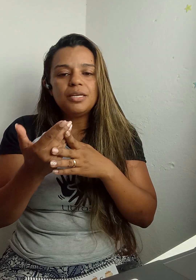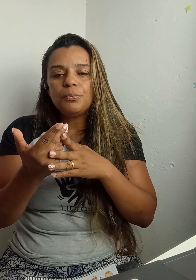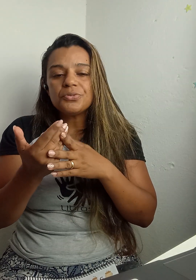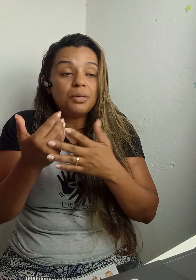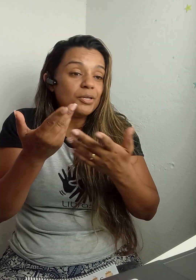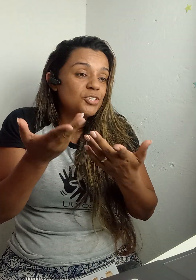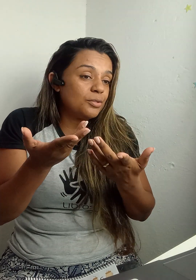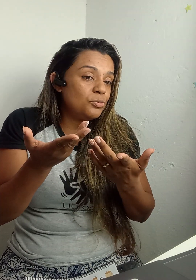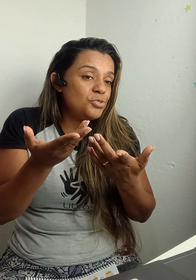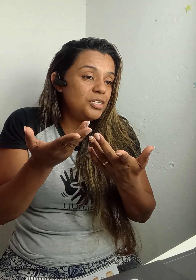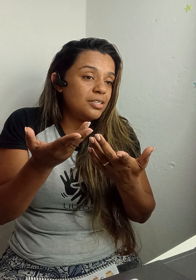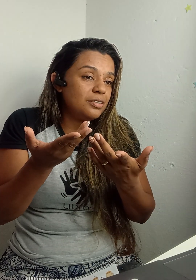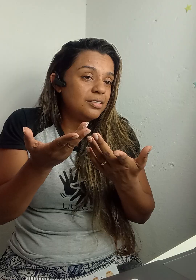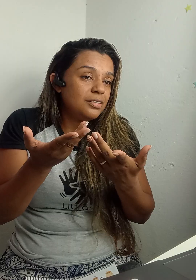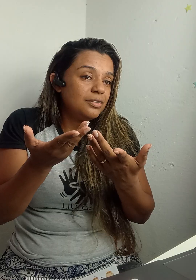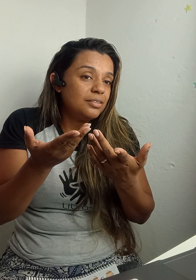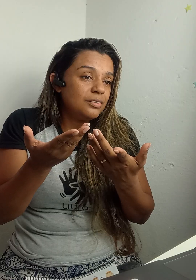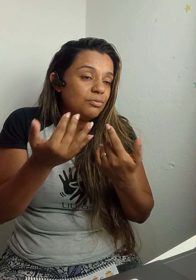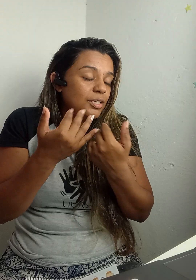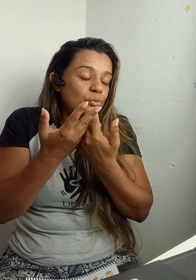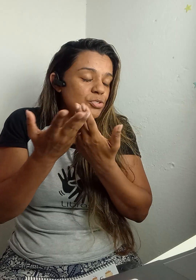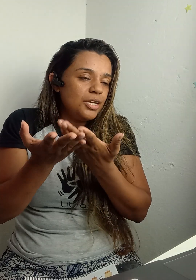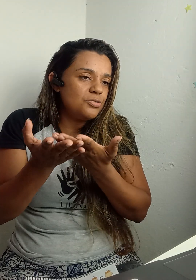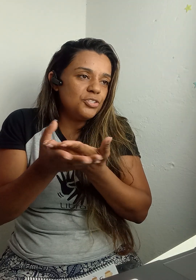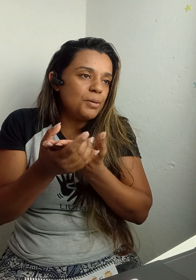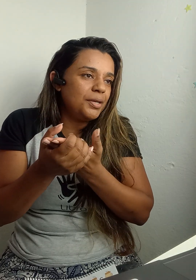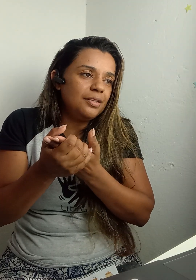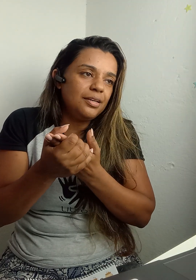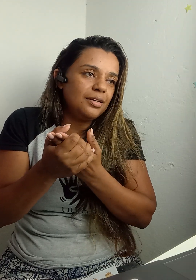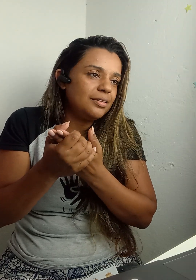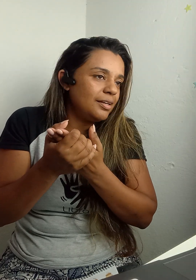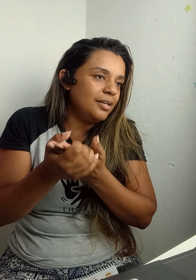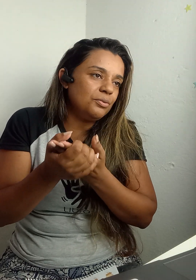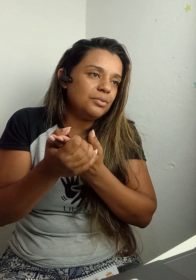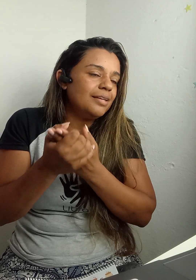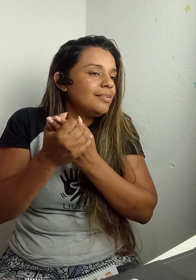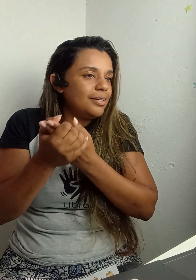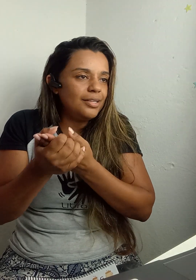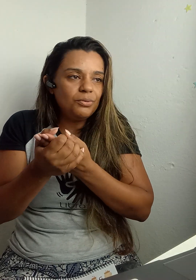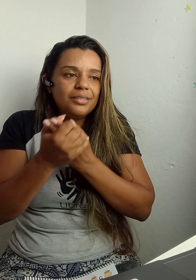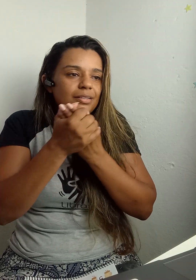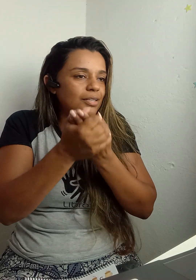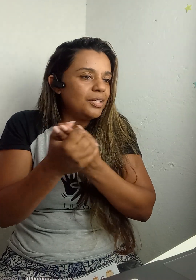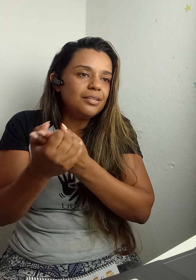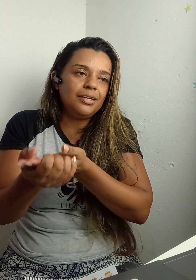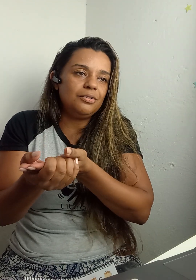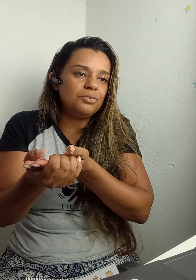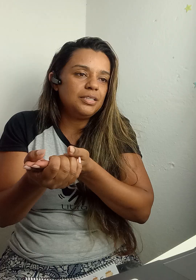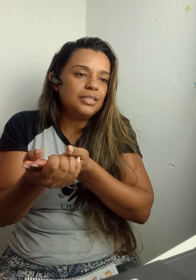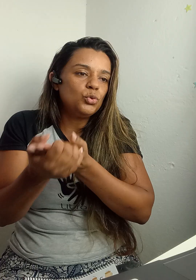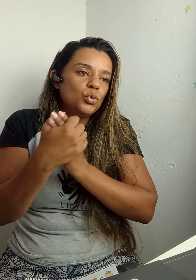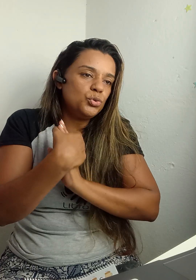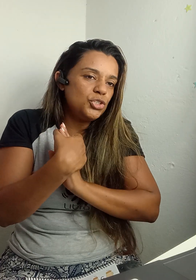pôr? Você tem que praticar todo dia. Não tem outro jeito, gente, de aprender. É treino, é treino, é treino e é treino. Todo